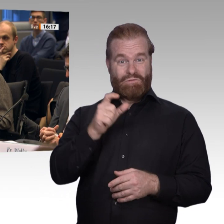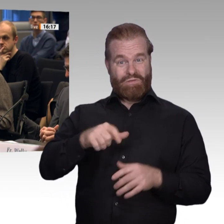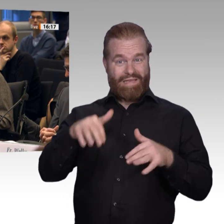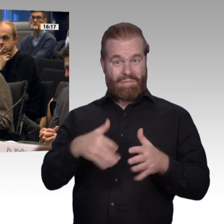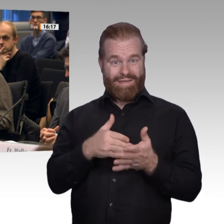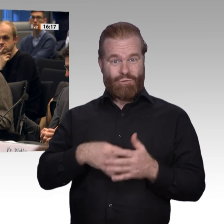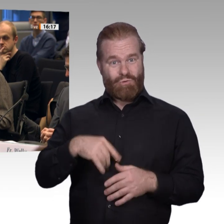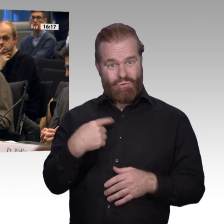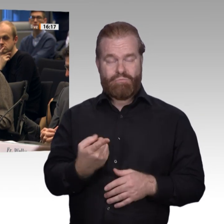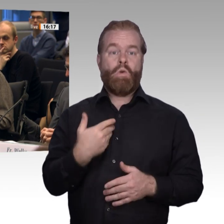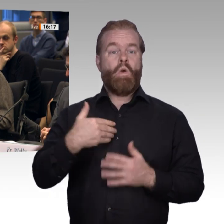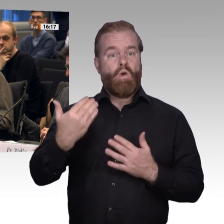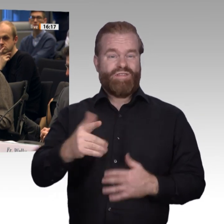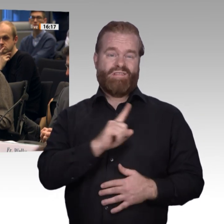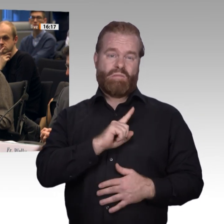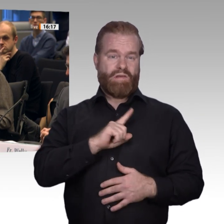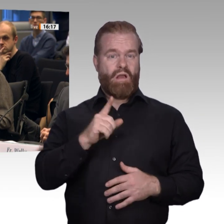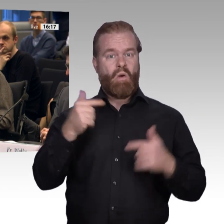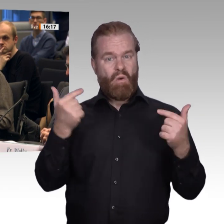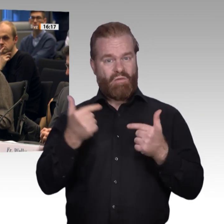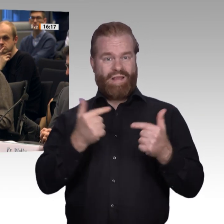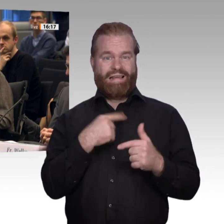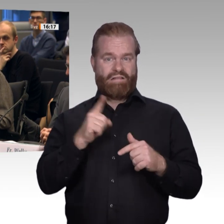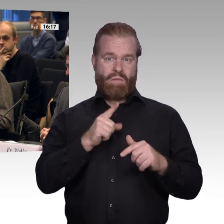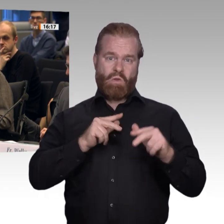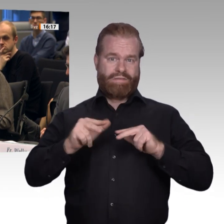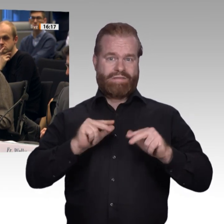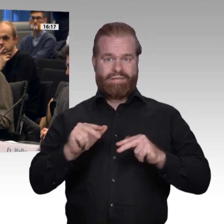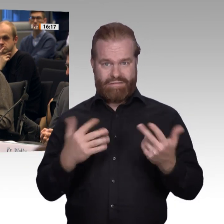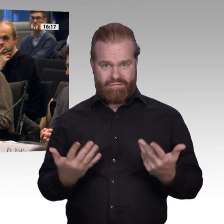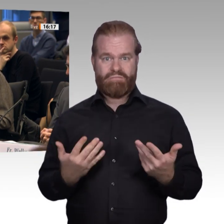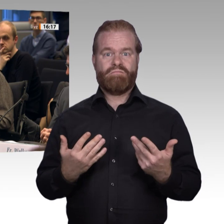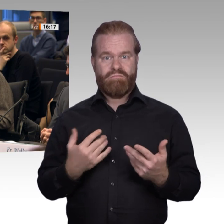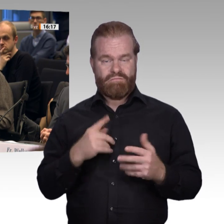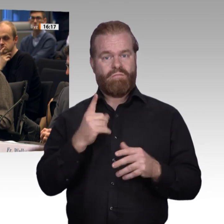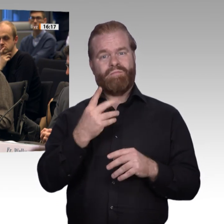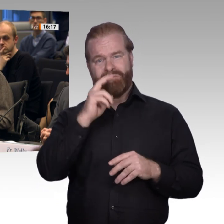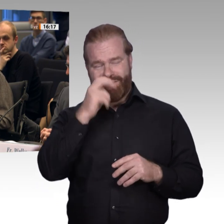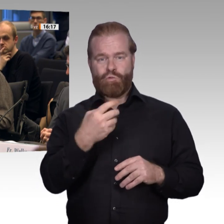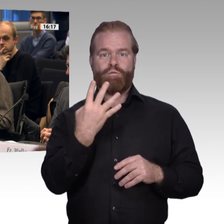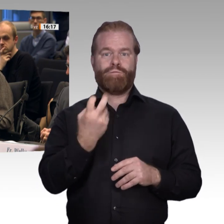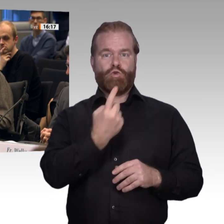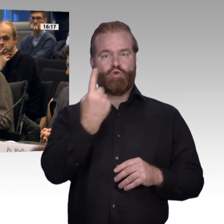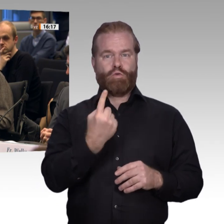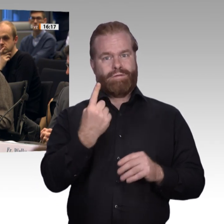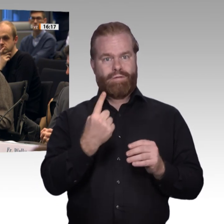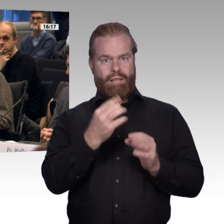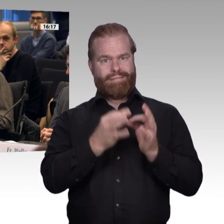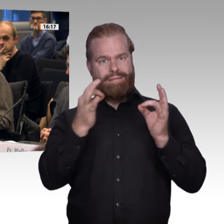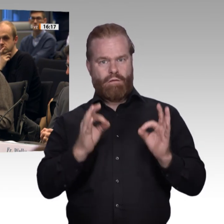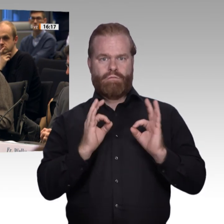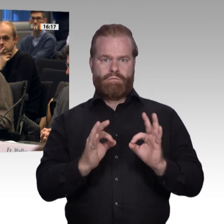fremde Hilfe angewiesen, wie zum Beispiel für Duschen, Aufstehen, Essen und so weiter. Oftmals fremde und